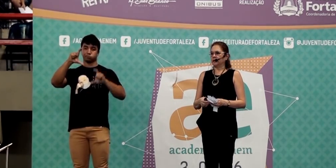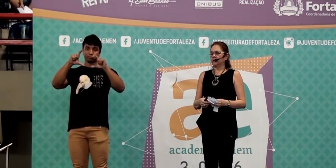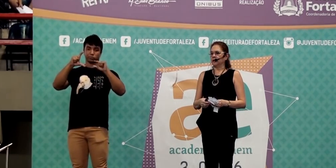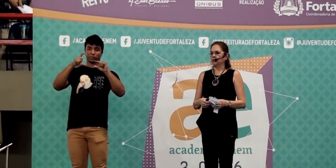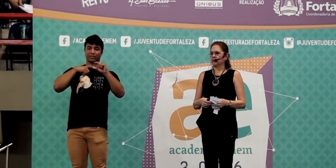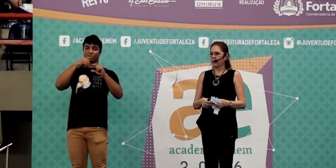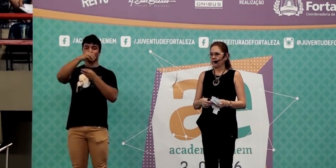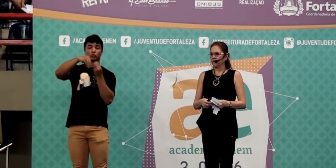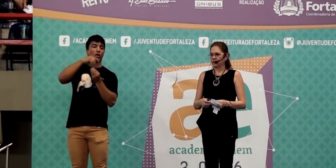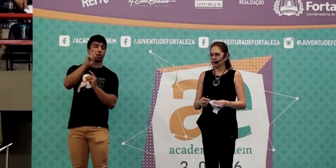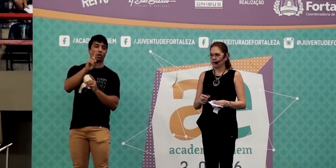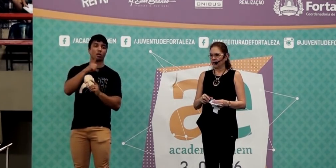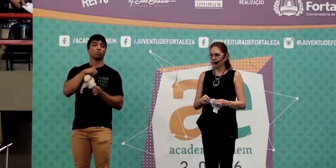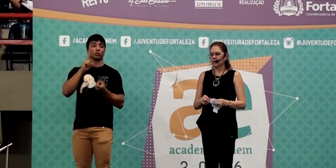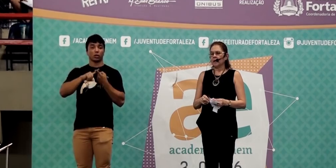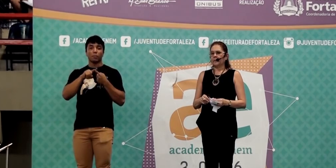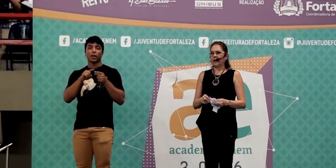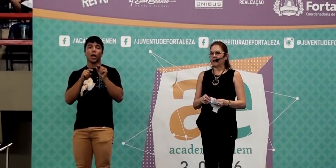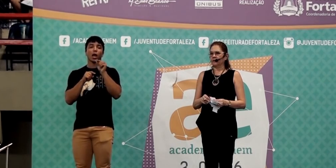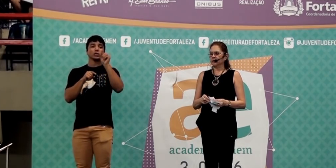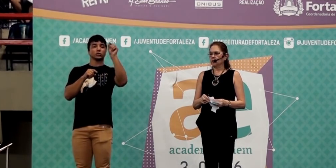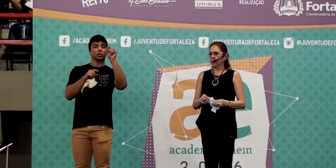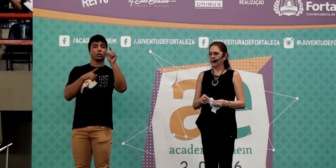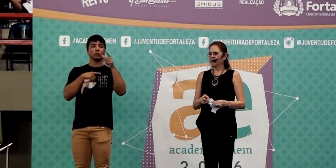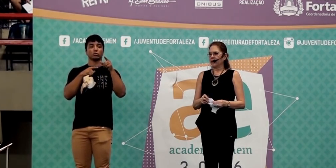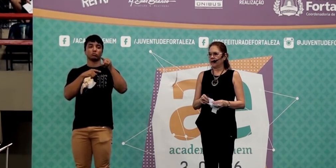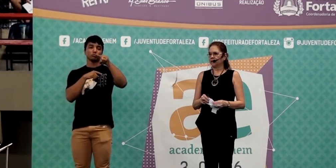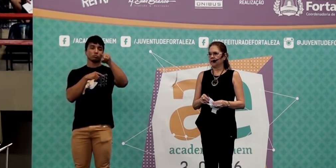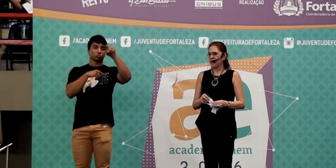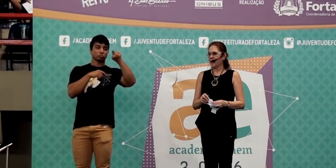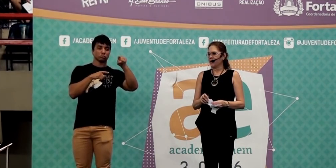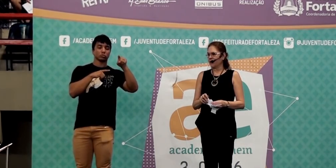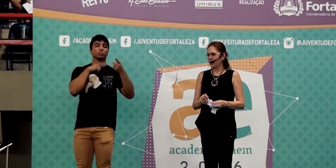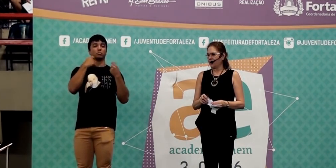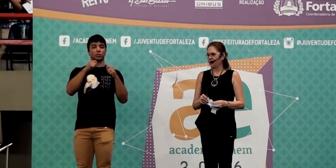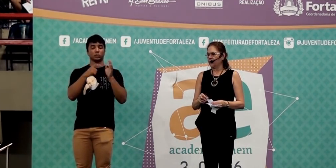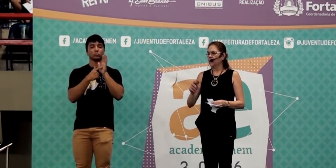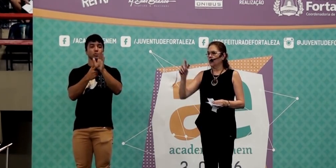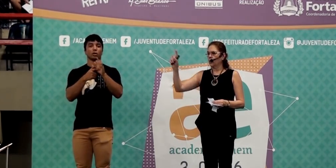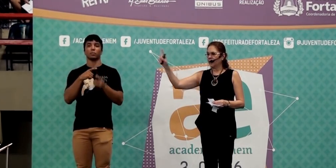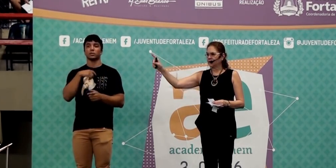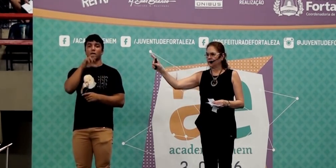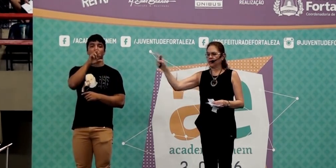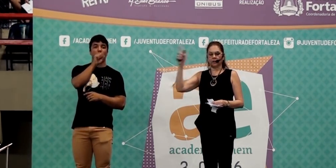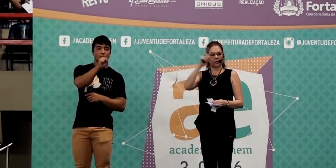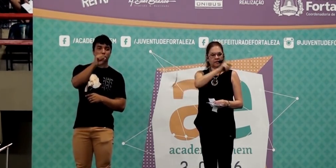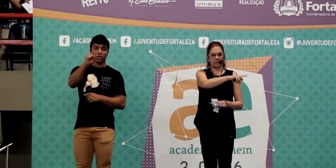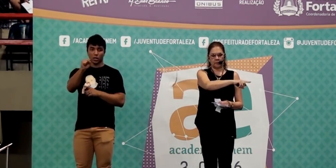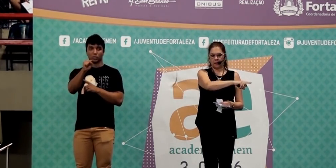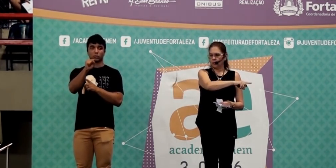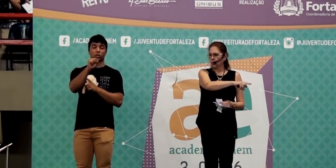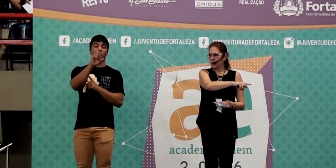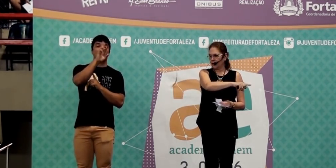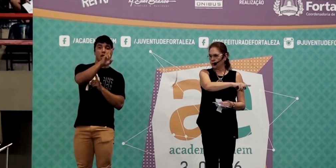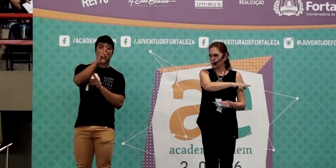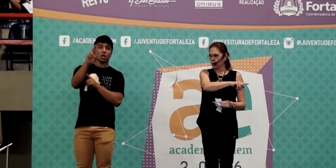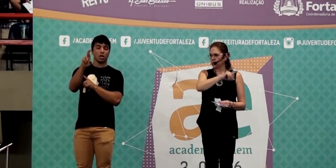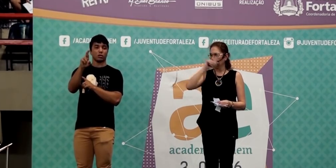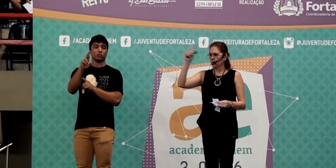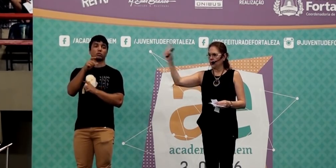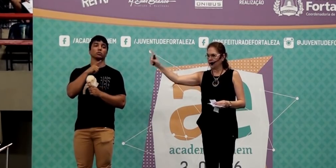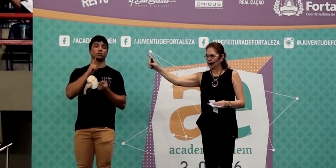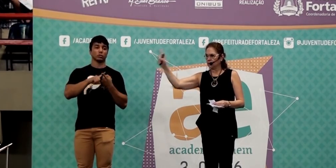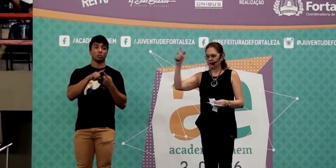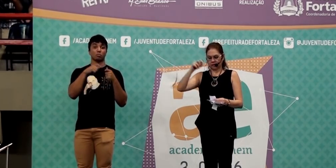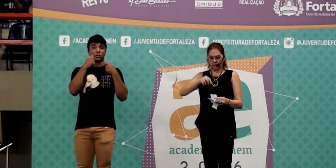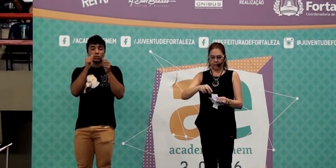deixar os acentos bem visíveis, palavras com SS, RR, o S fica numa sílaba, o R no